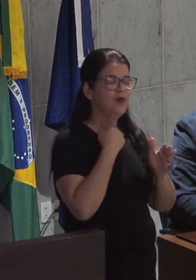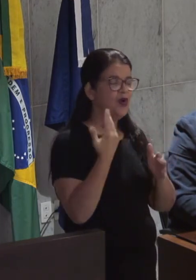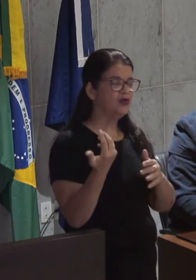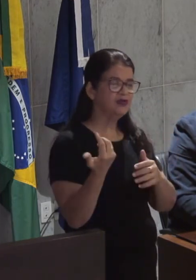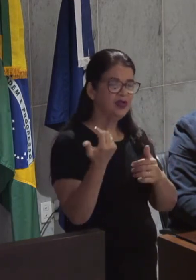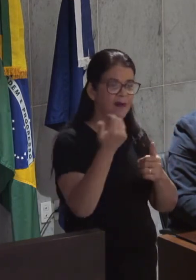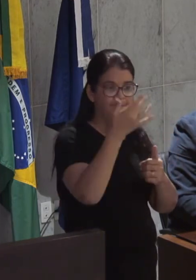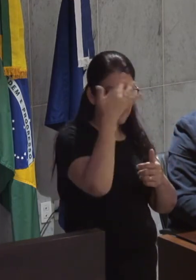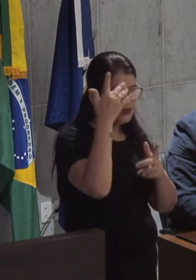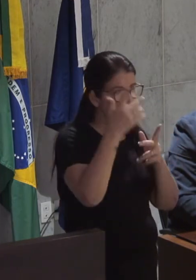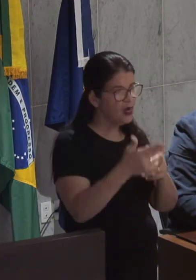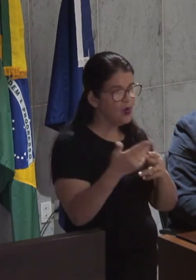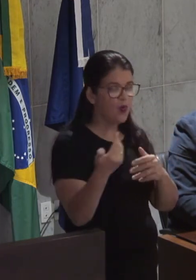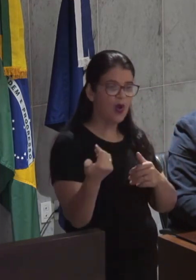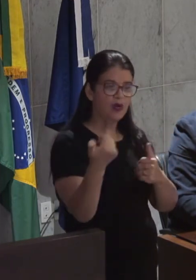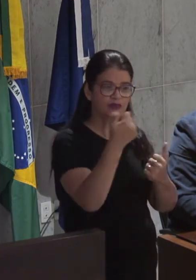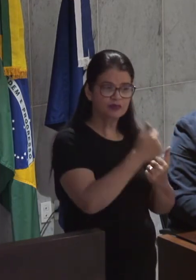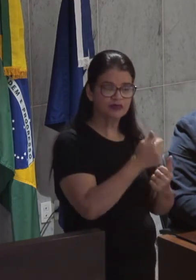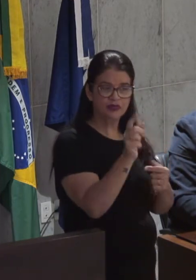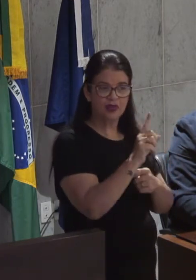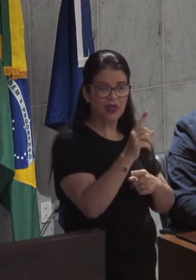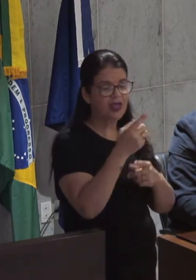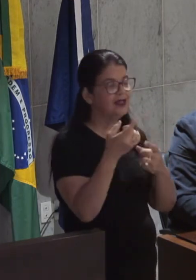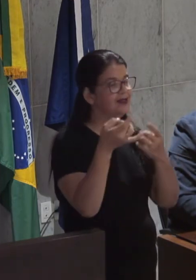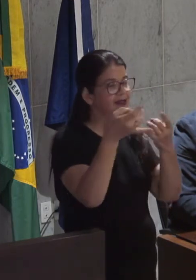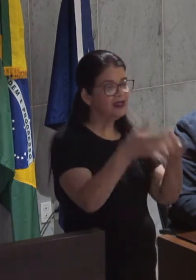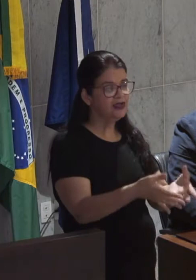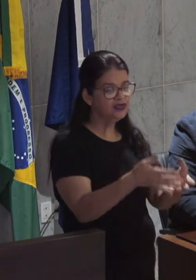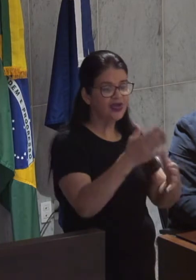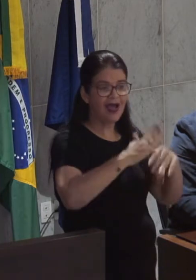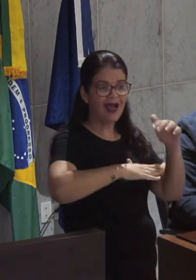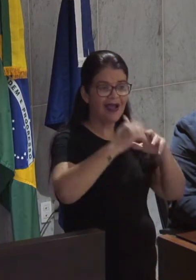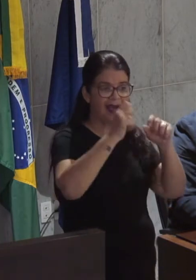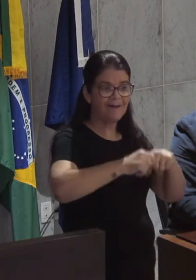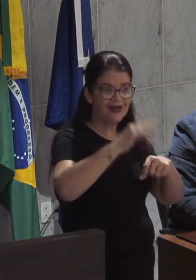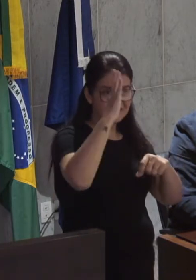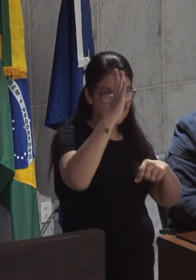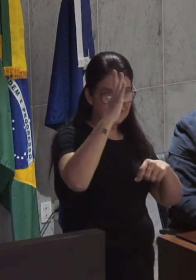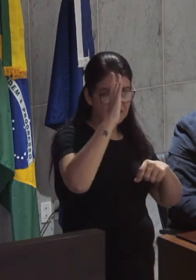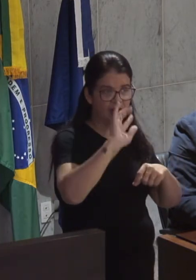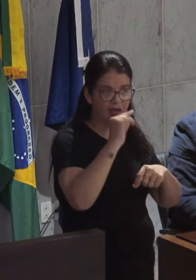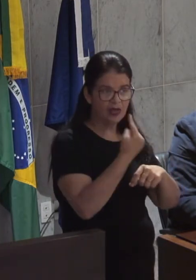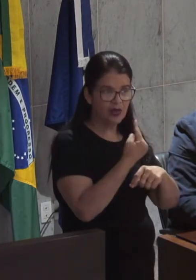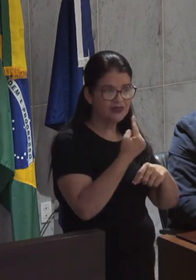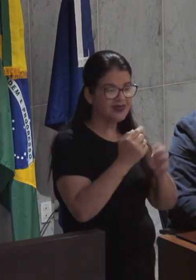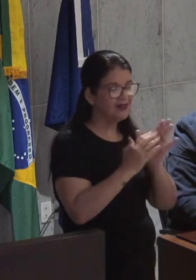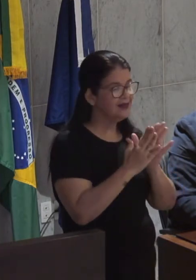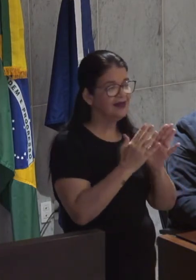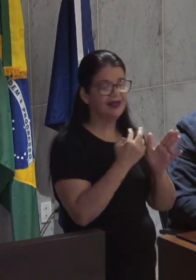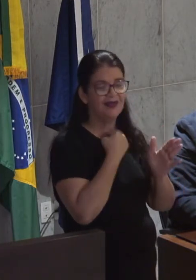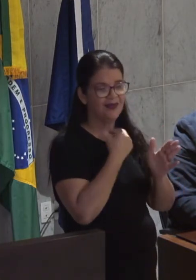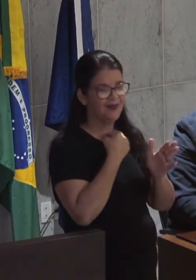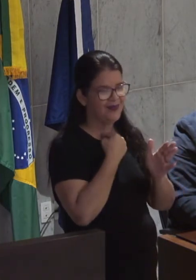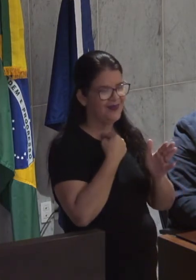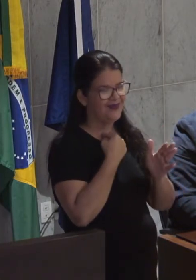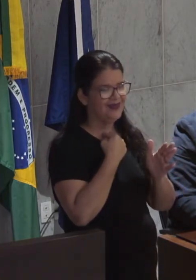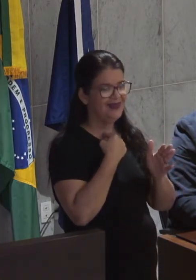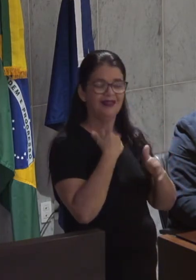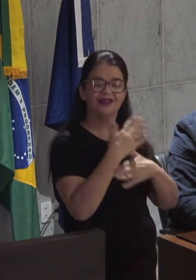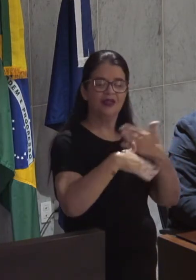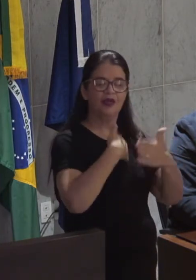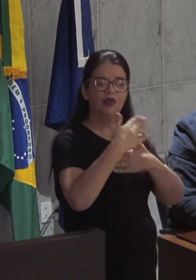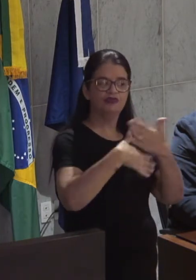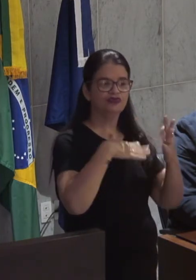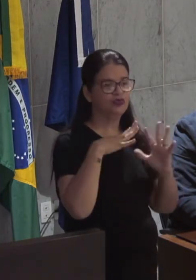a gente não pode deixar que esse pessoal tire a nossa capacidade de sonhar, de construir um mundo